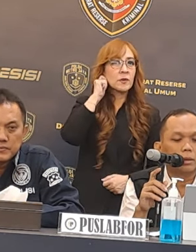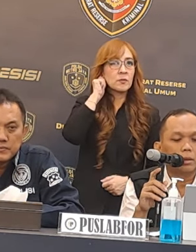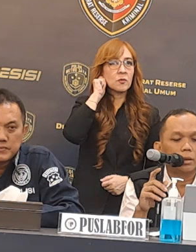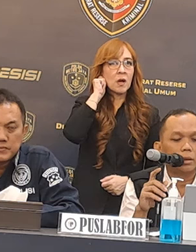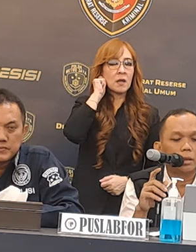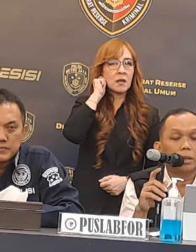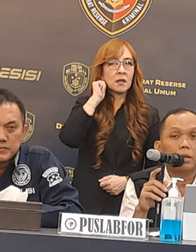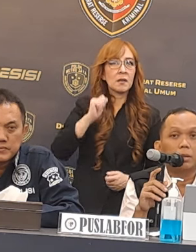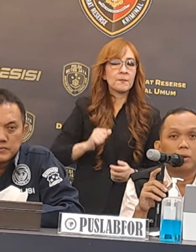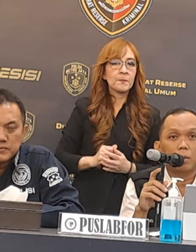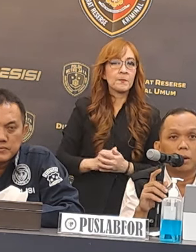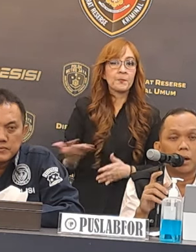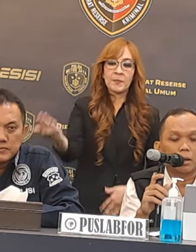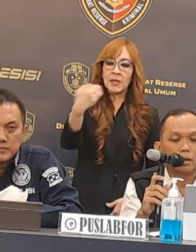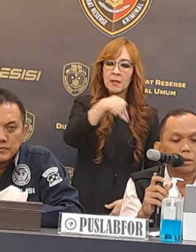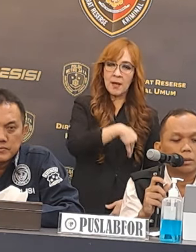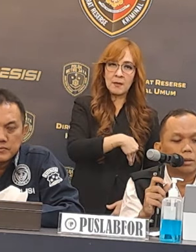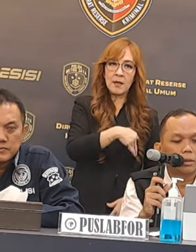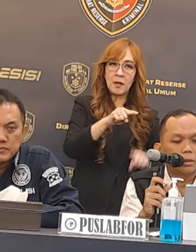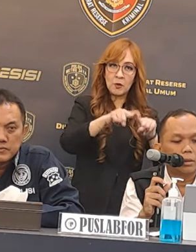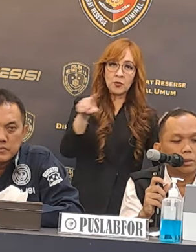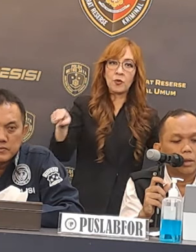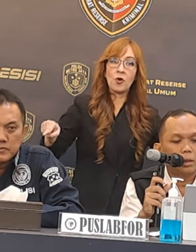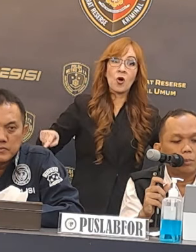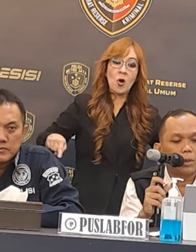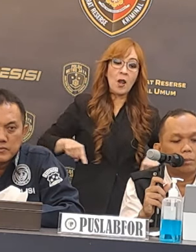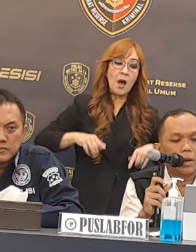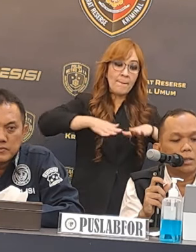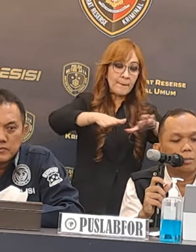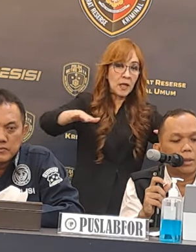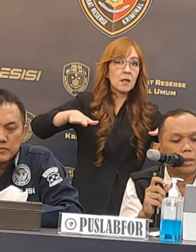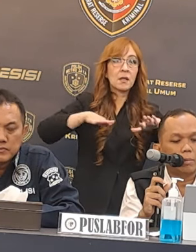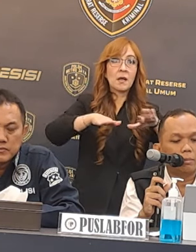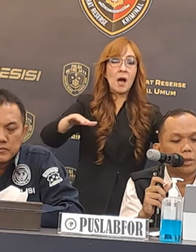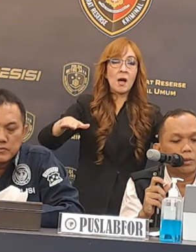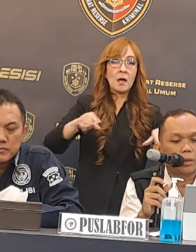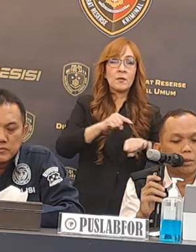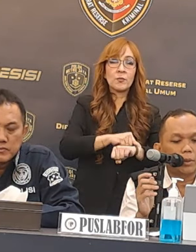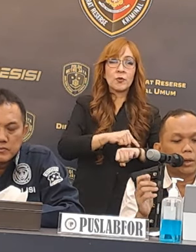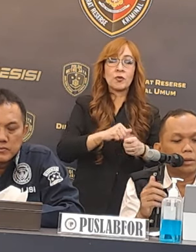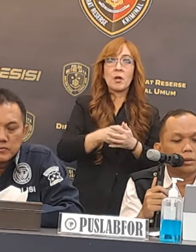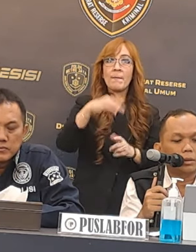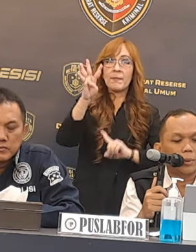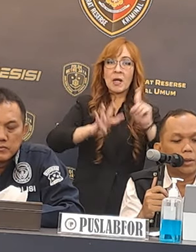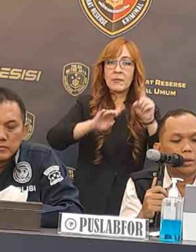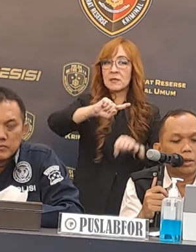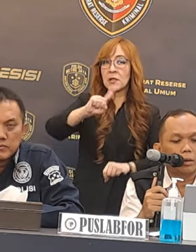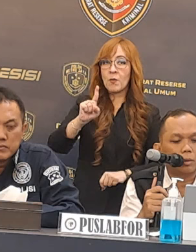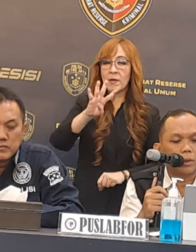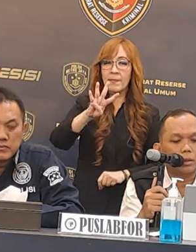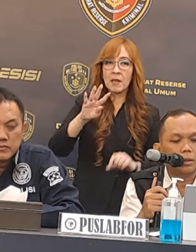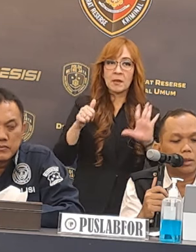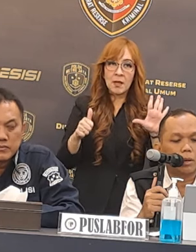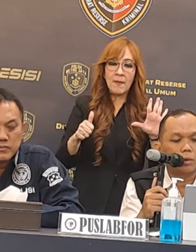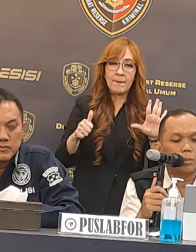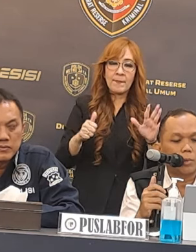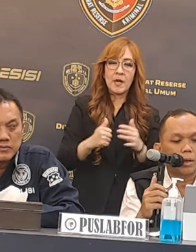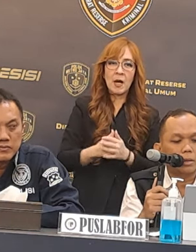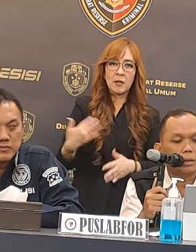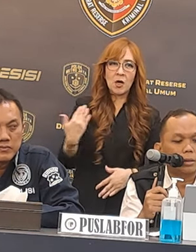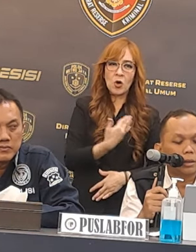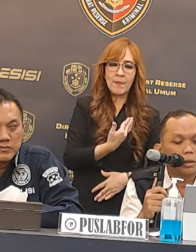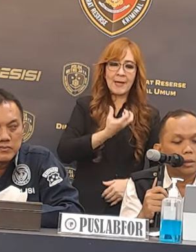ya, datang di kolam renang. Dan 14.46 tadi sudah sampaikan Pak Dir, ada korban tersangka